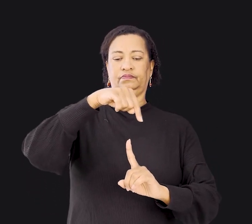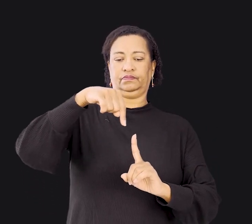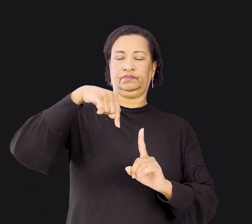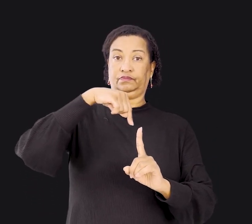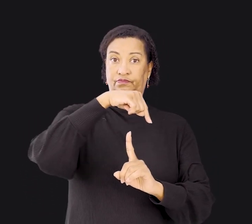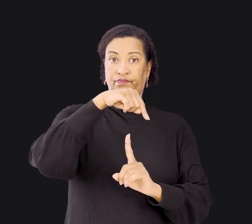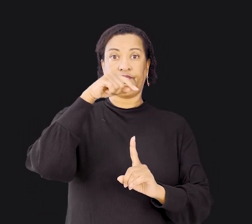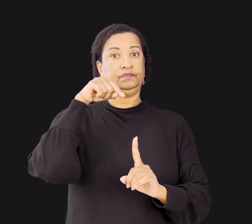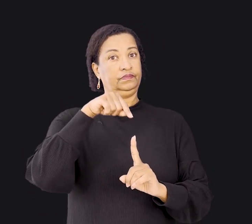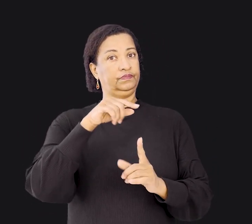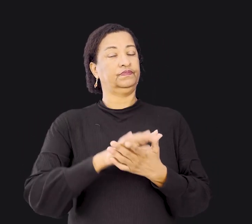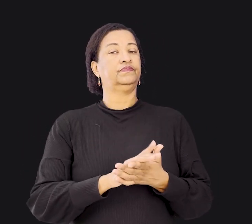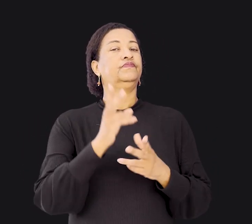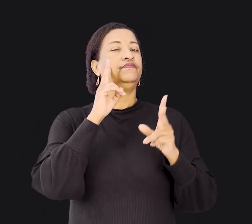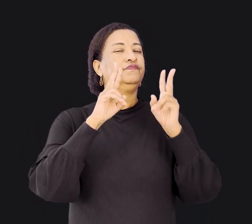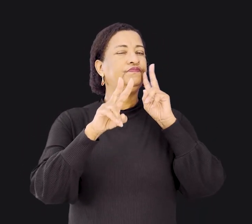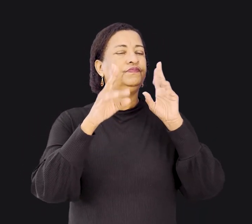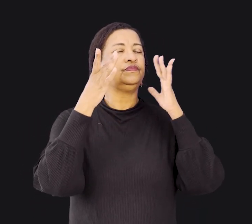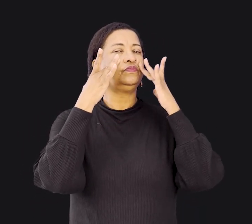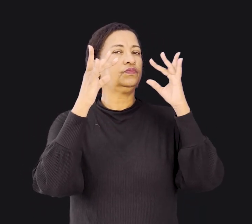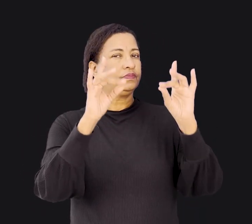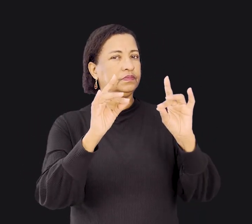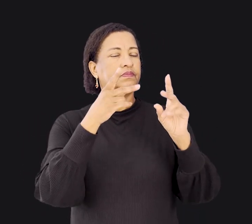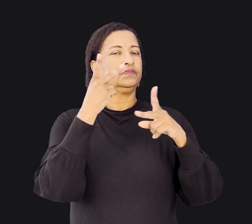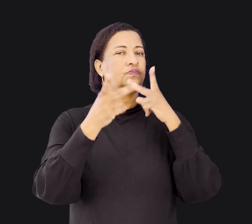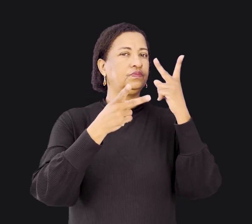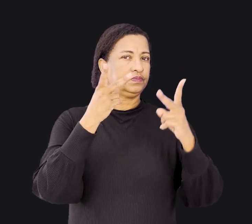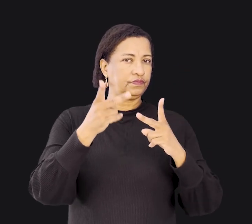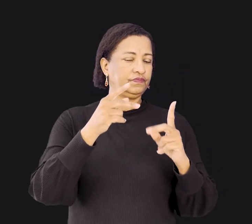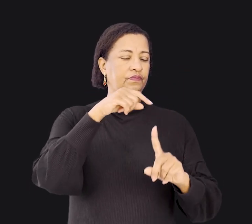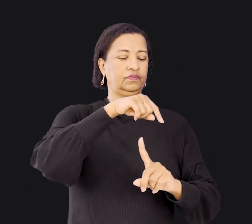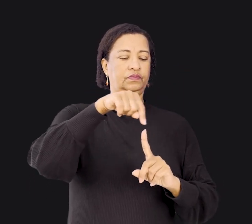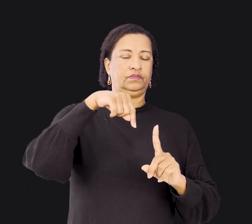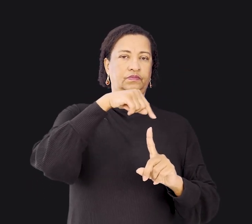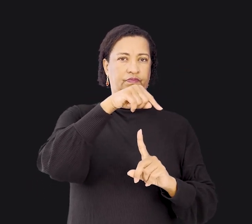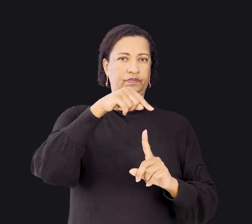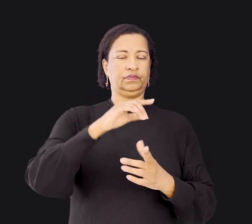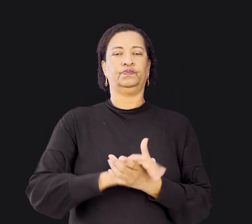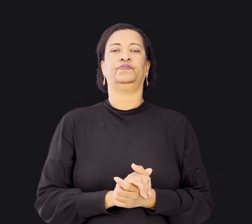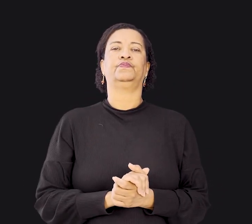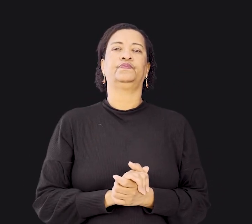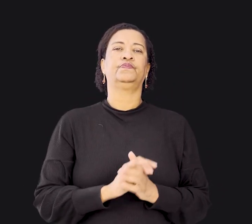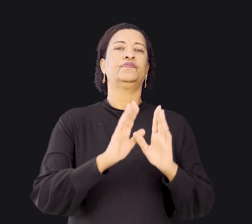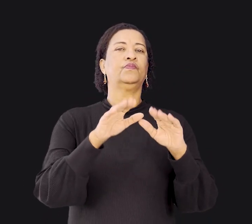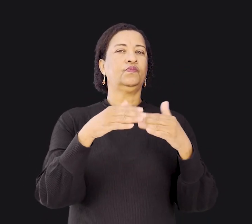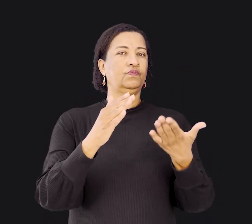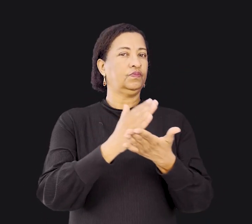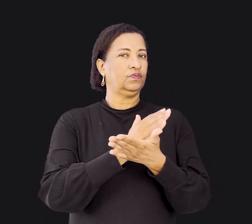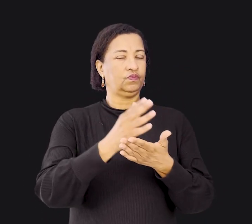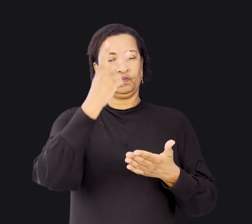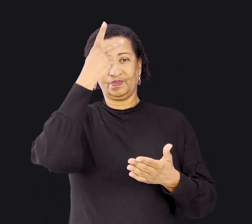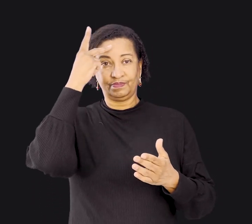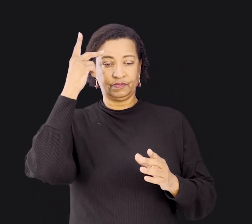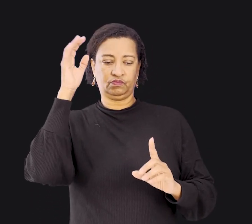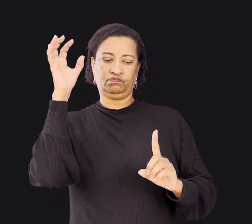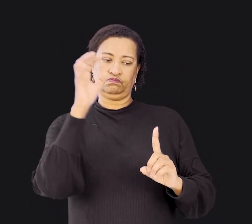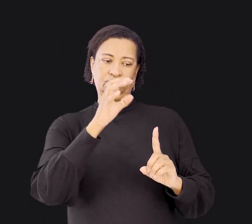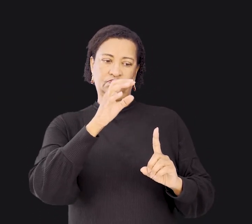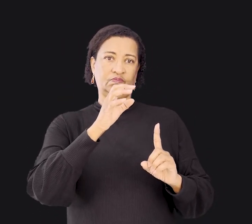santificação. Ouça com atenção o que ele diz sobre a santificação. Quando alguém for tentado, jamais deverá